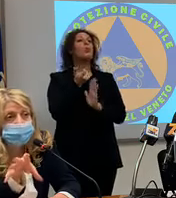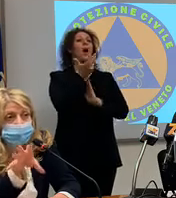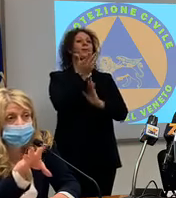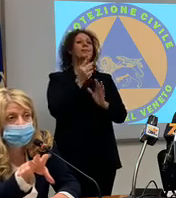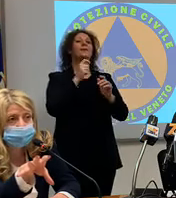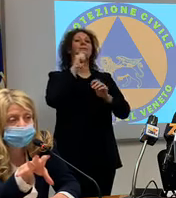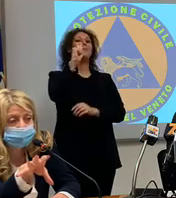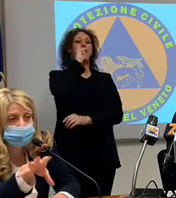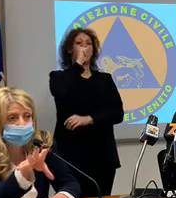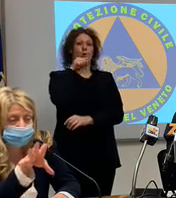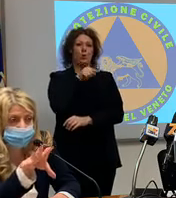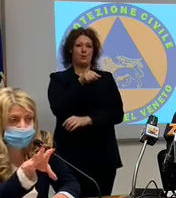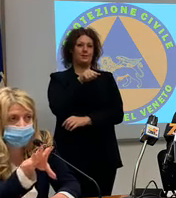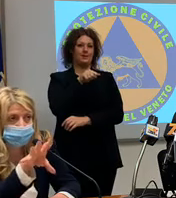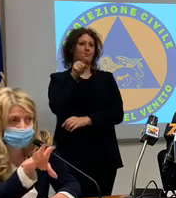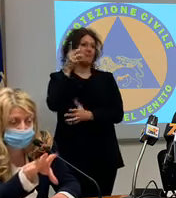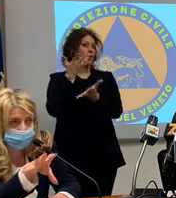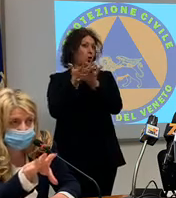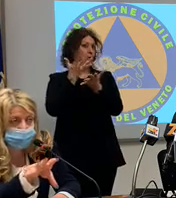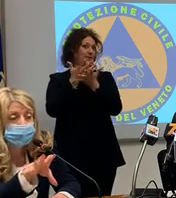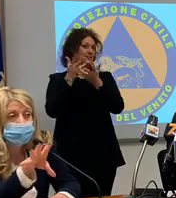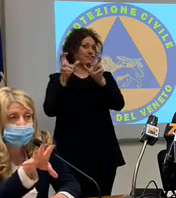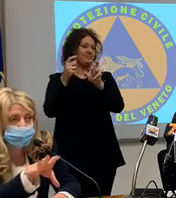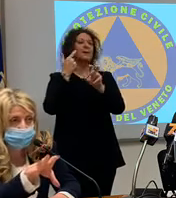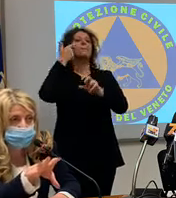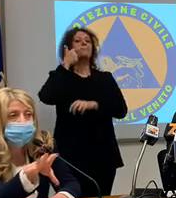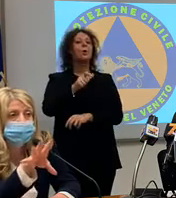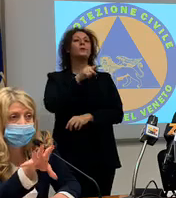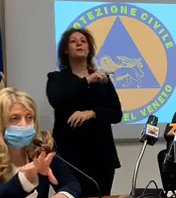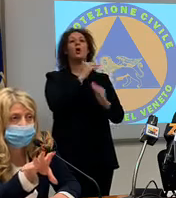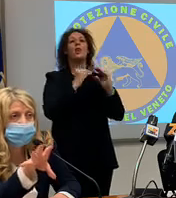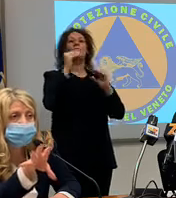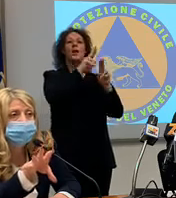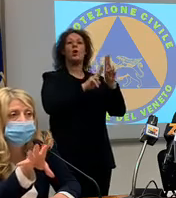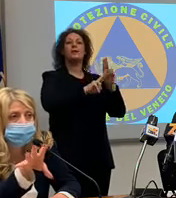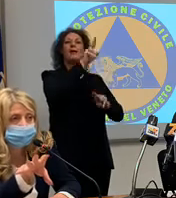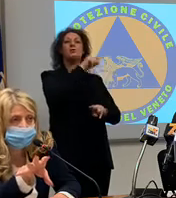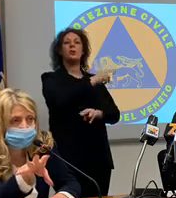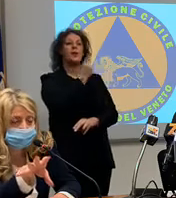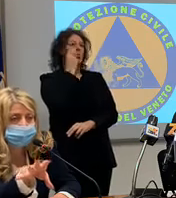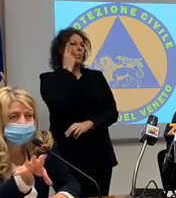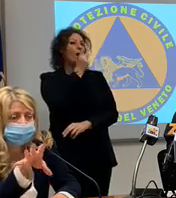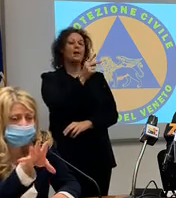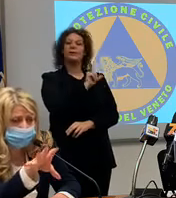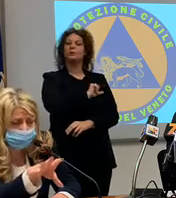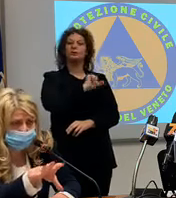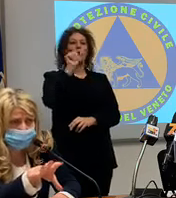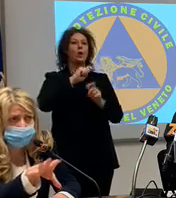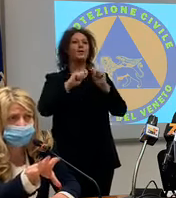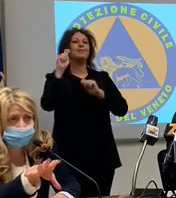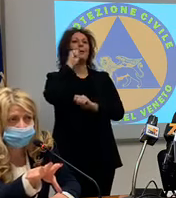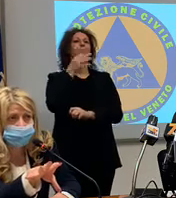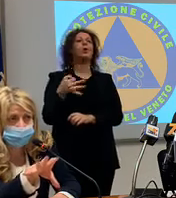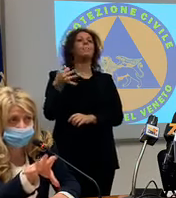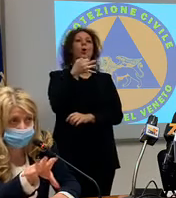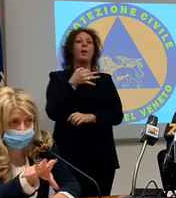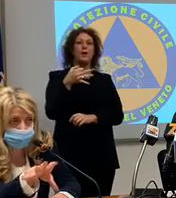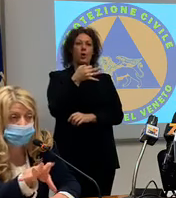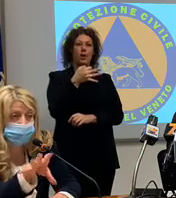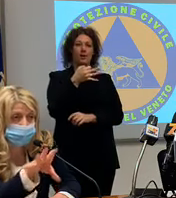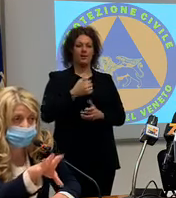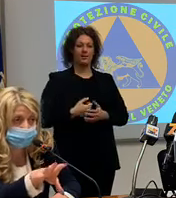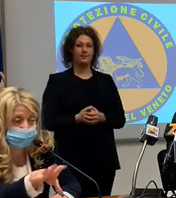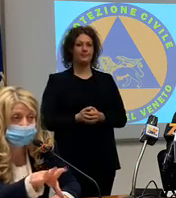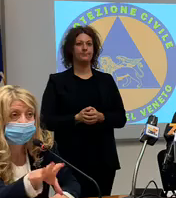fatti che considera a livello nazionale al momento soltanto i tamponi molecolari per cui noi abbiamo una